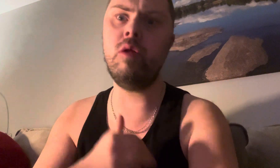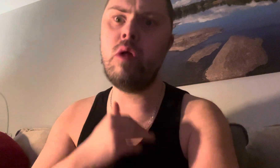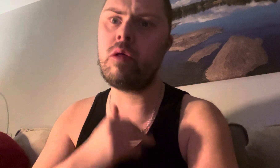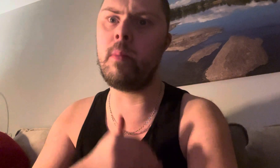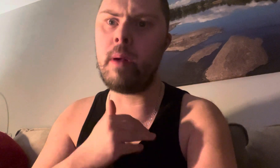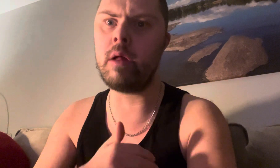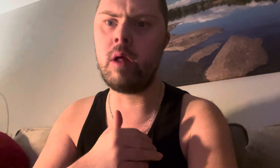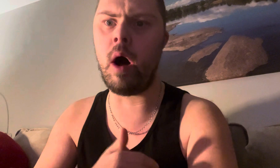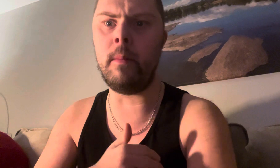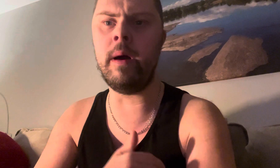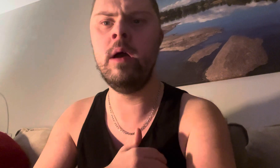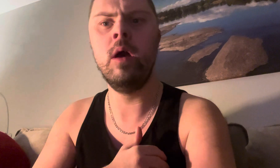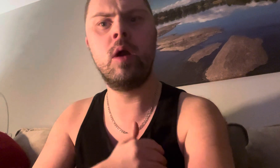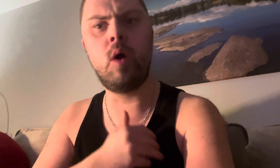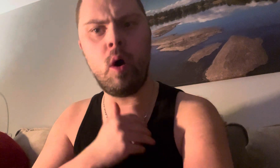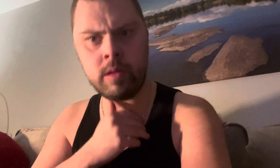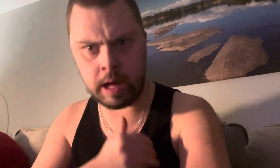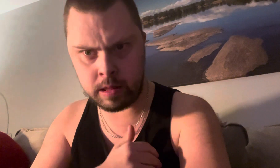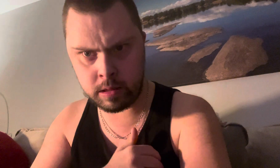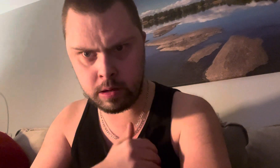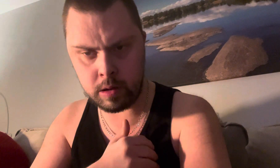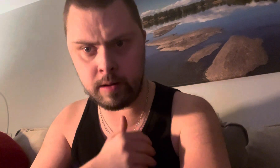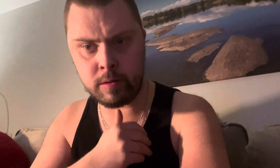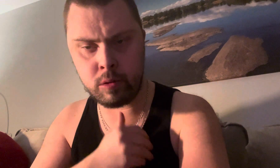Nu ska jag prata om Kostas